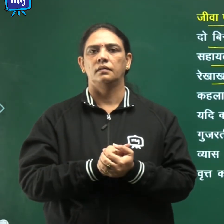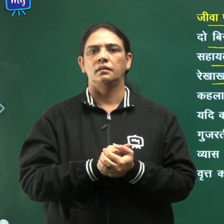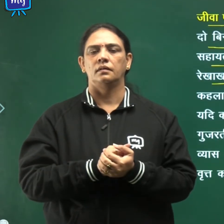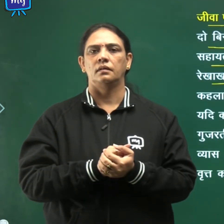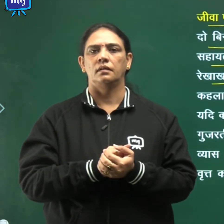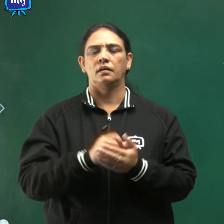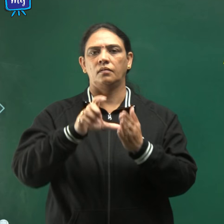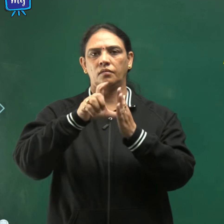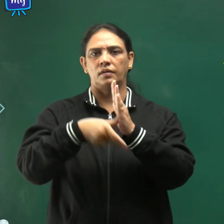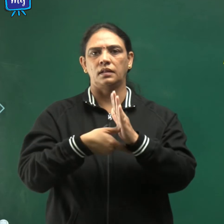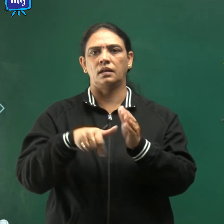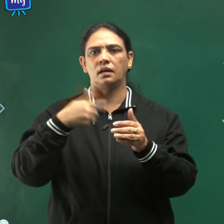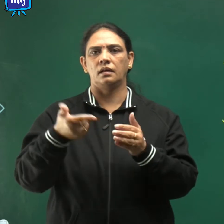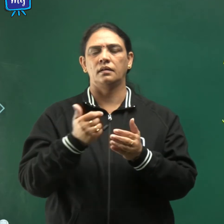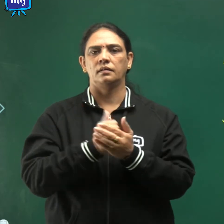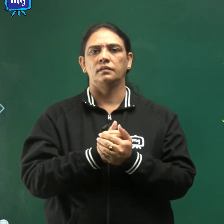व्रत की